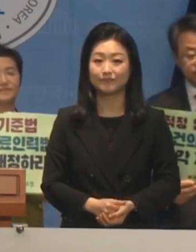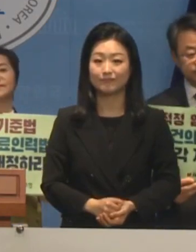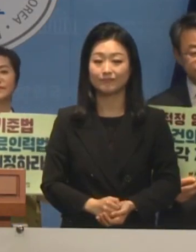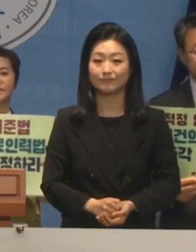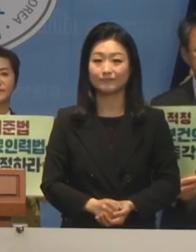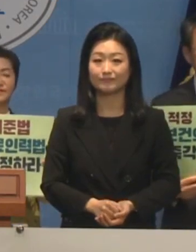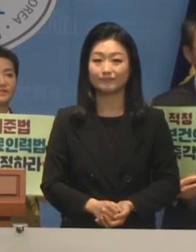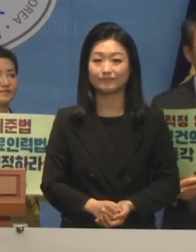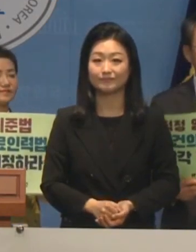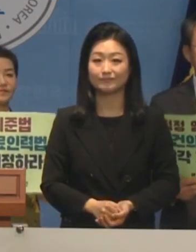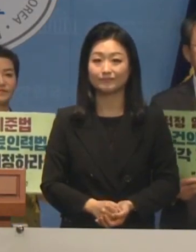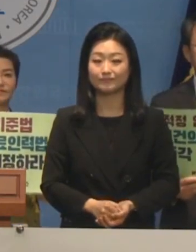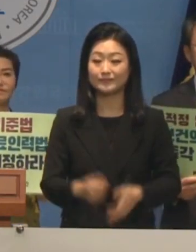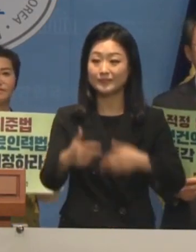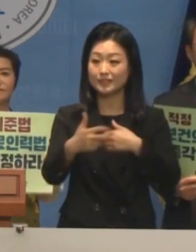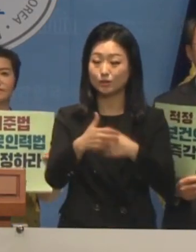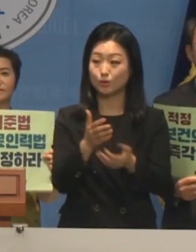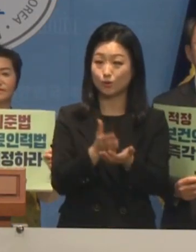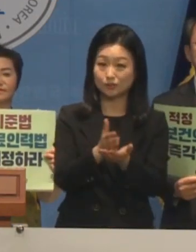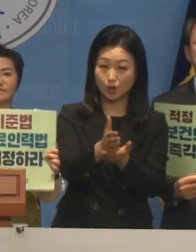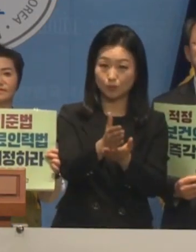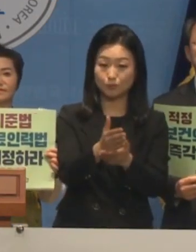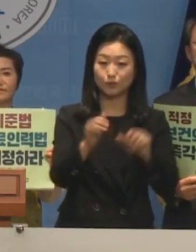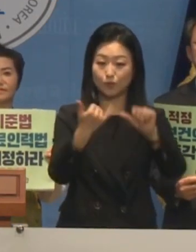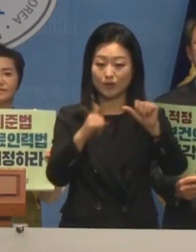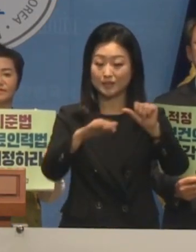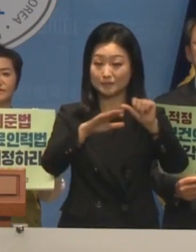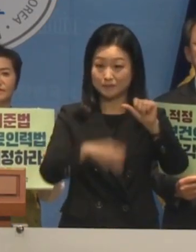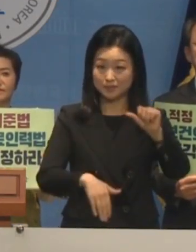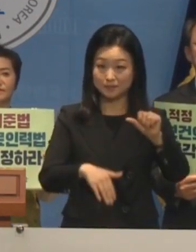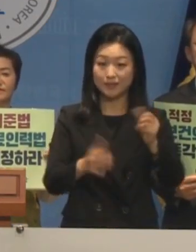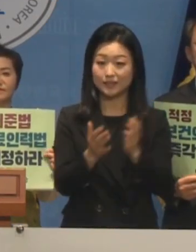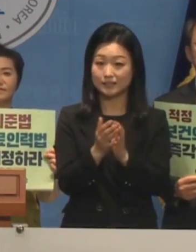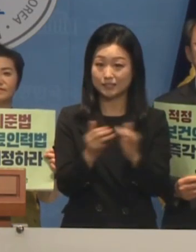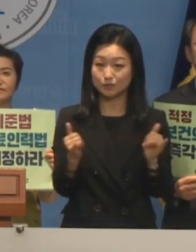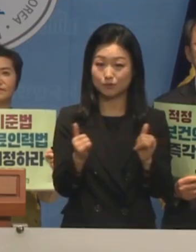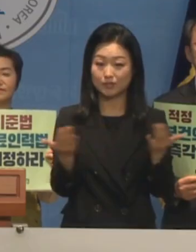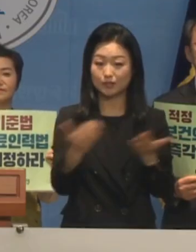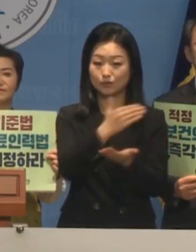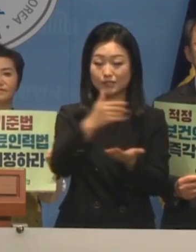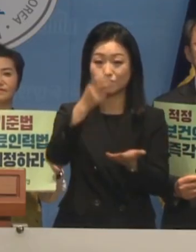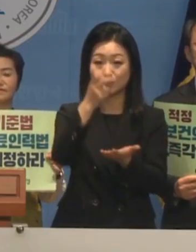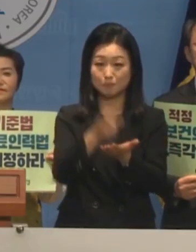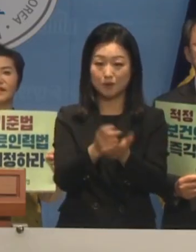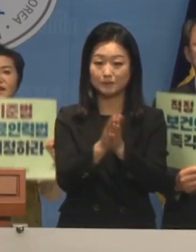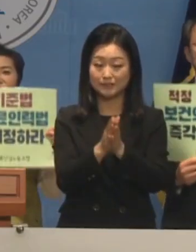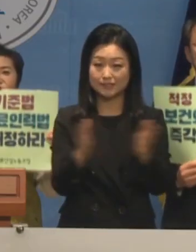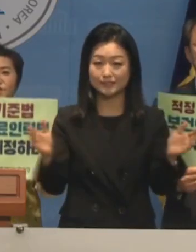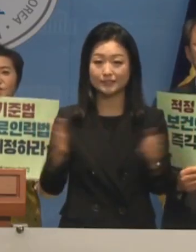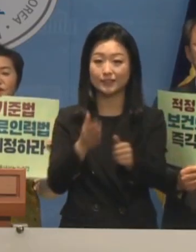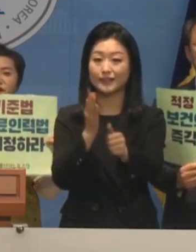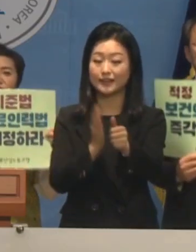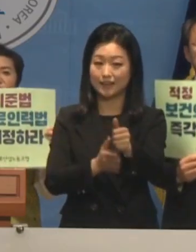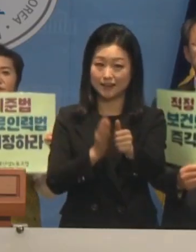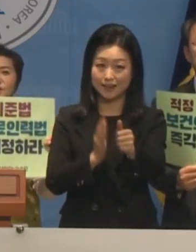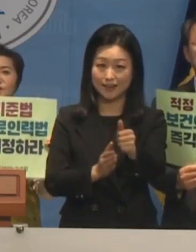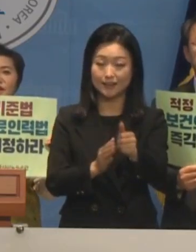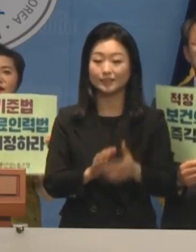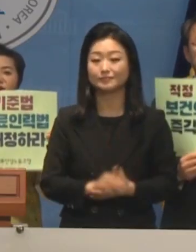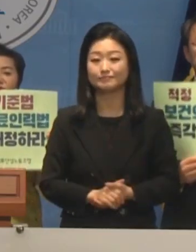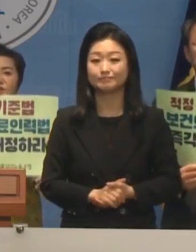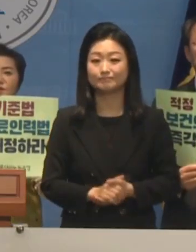모여 의료전문직 임한 사업자 근로기준법 즉각 적용하라 적용하라